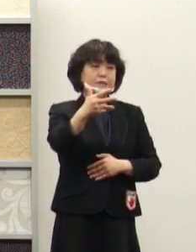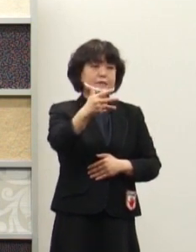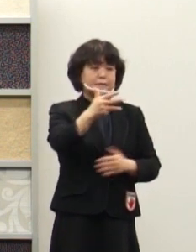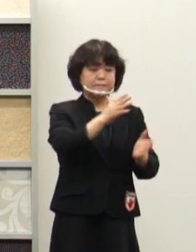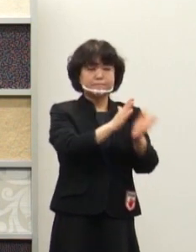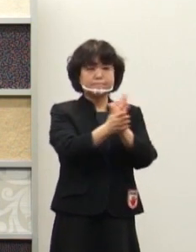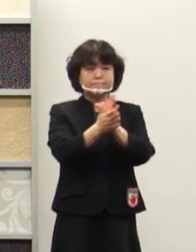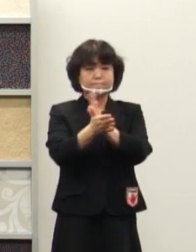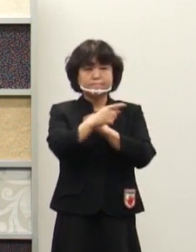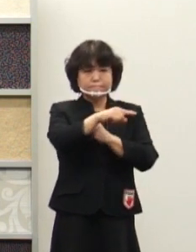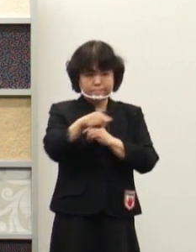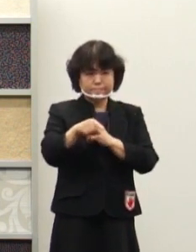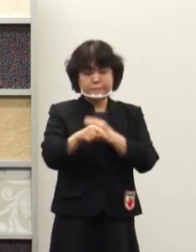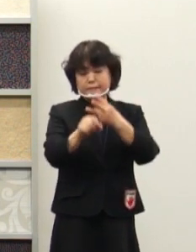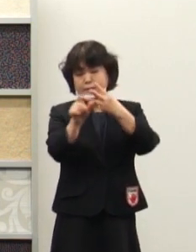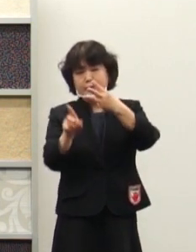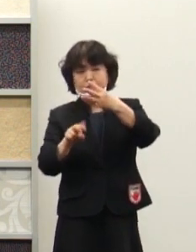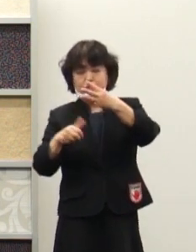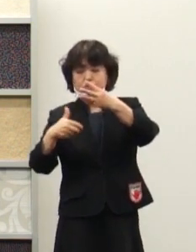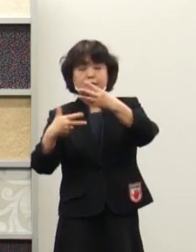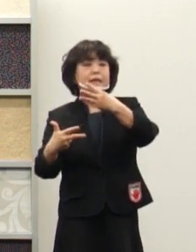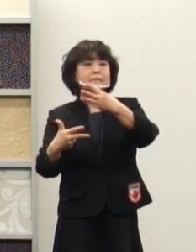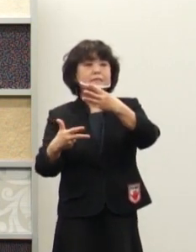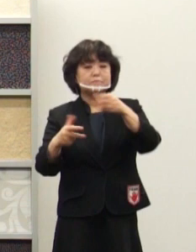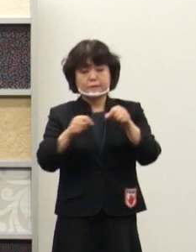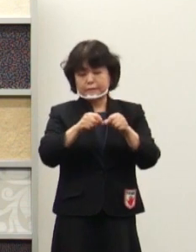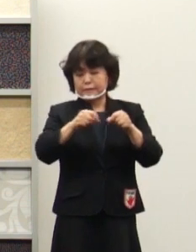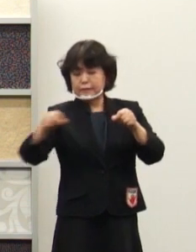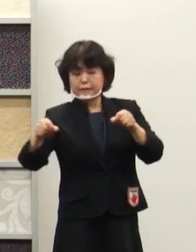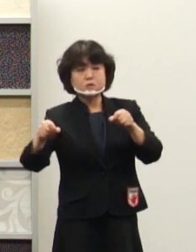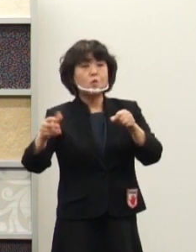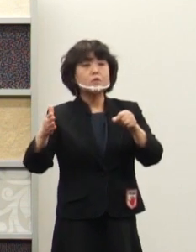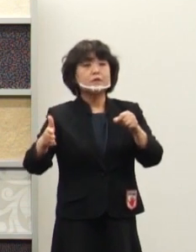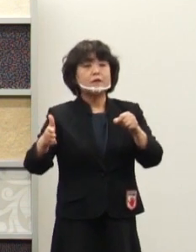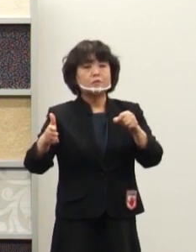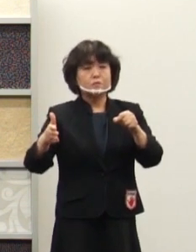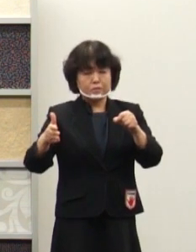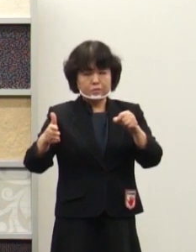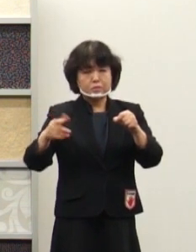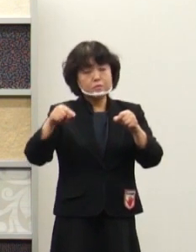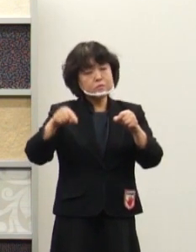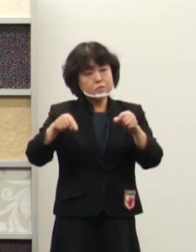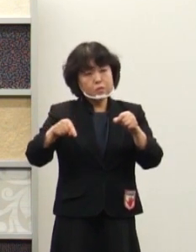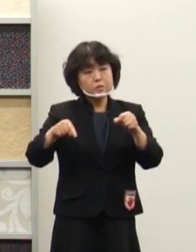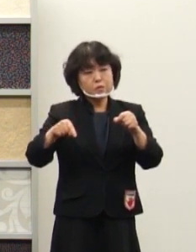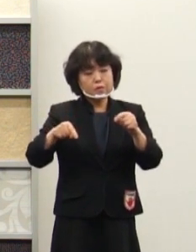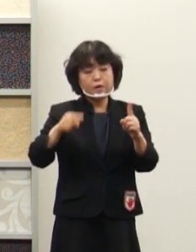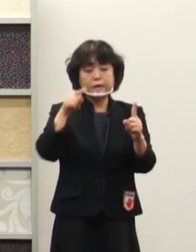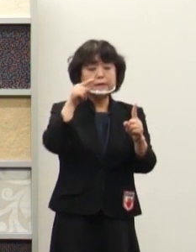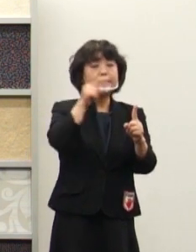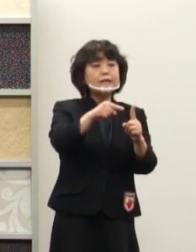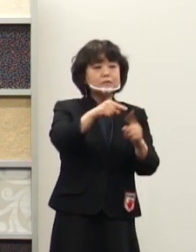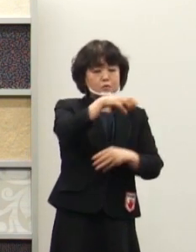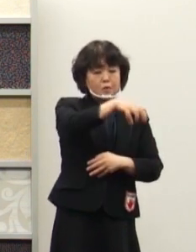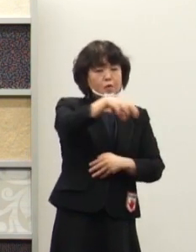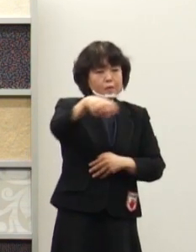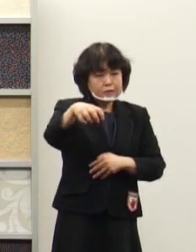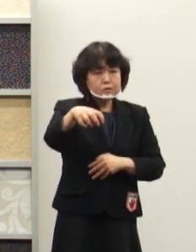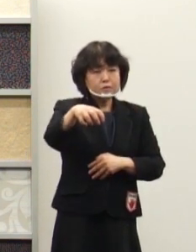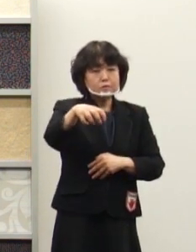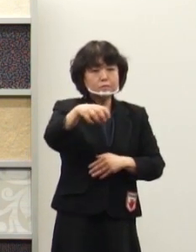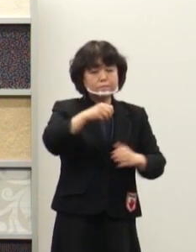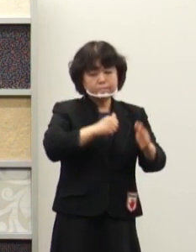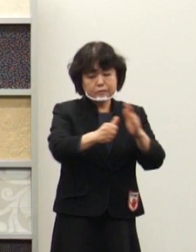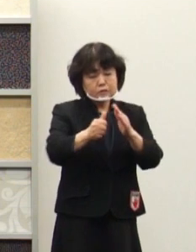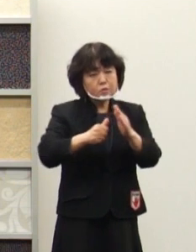日まで延長される見込み、見込みでありますので、この重点措置対象区域への移動の自粛要請につき